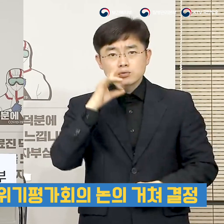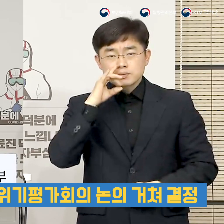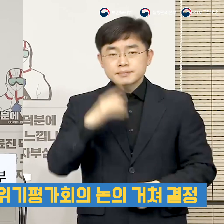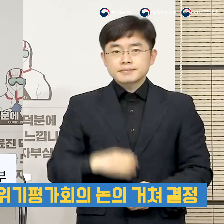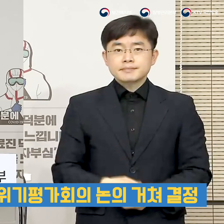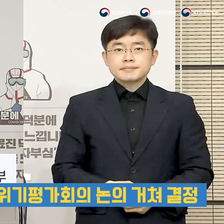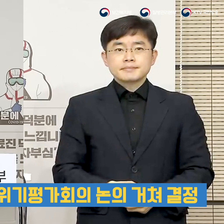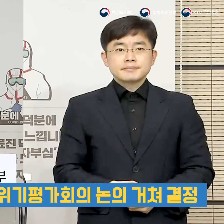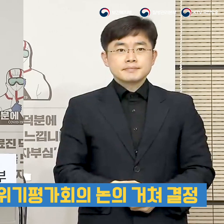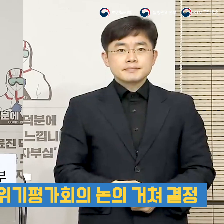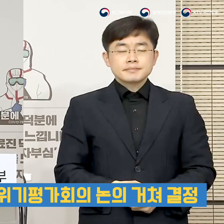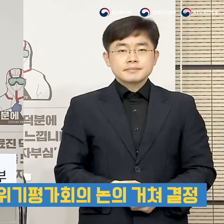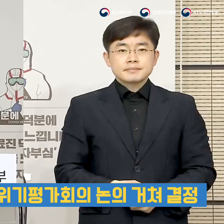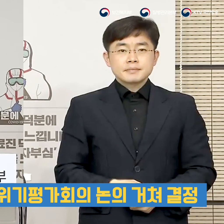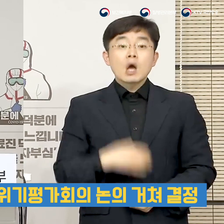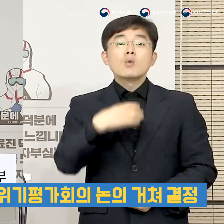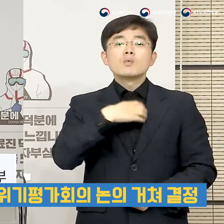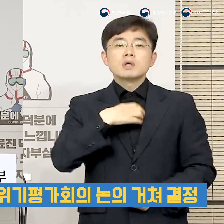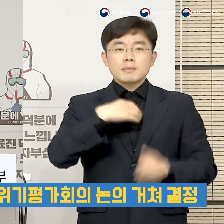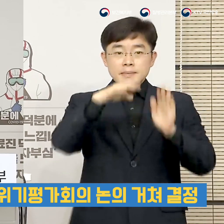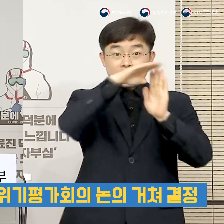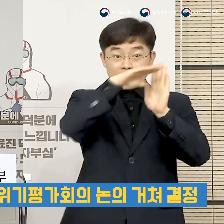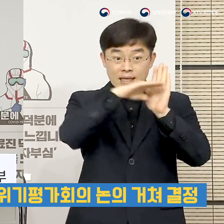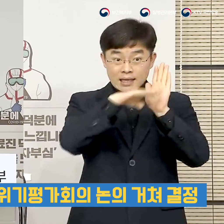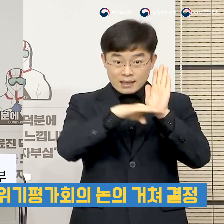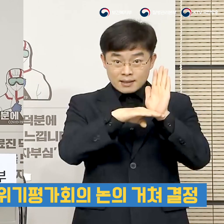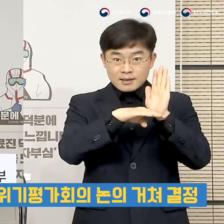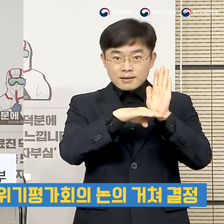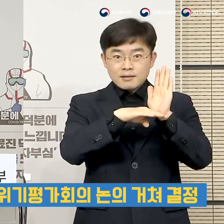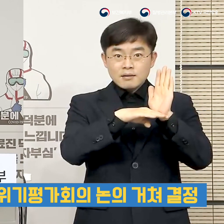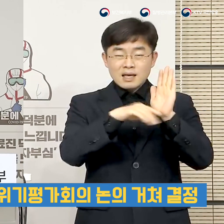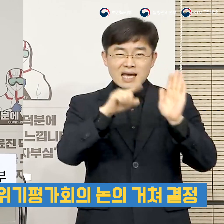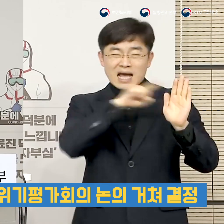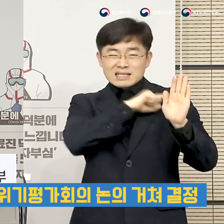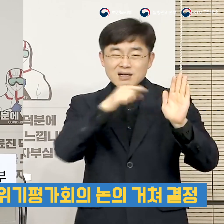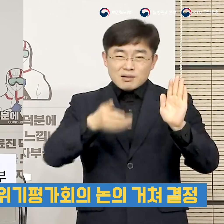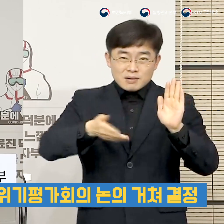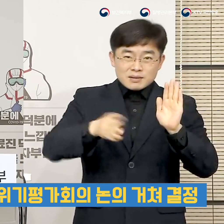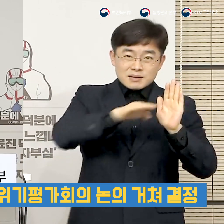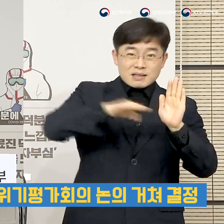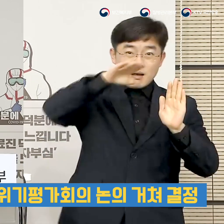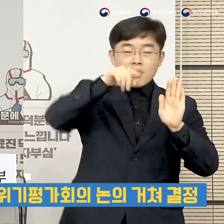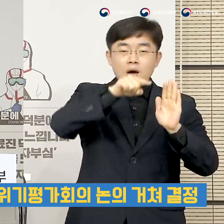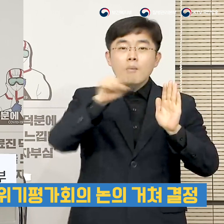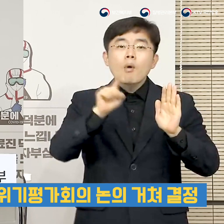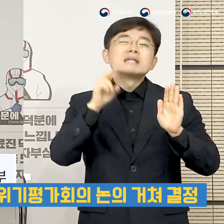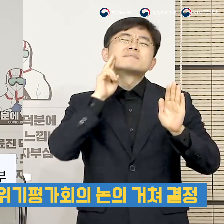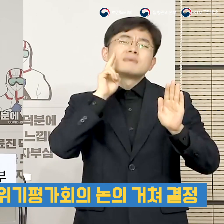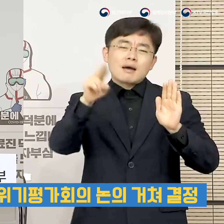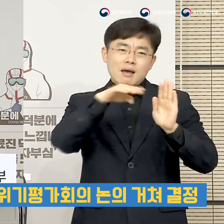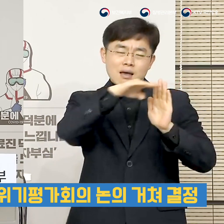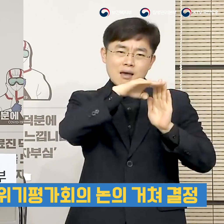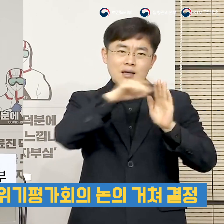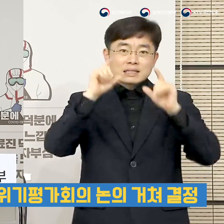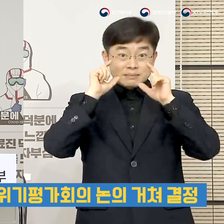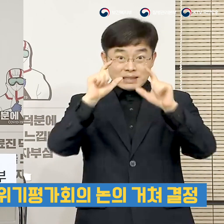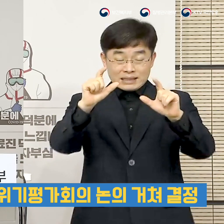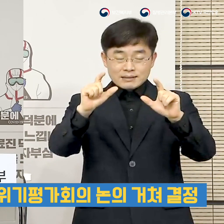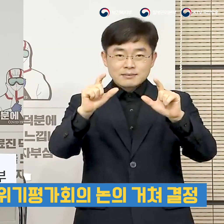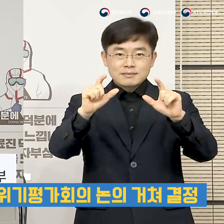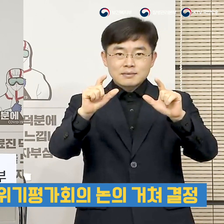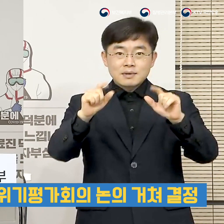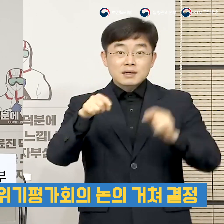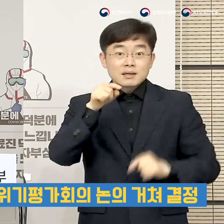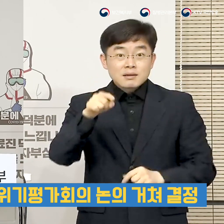먼저 그 감염병 위기 단계에서 가장 높은 수준인 이제 심각 단계는 그